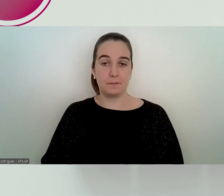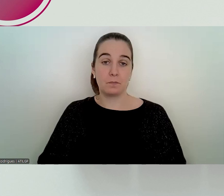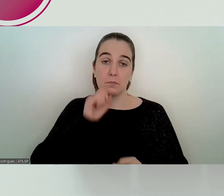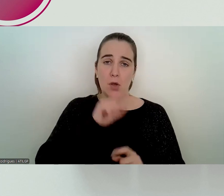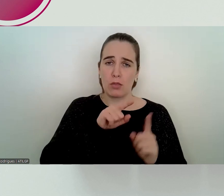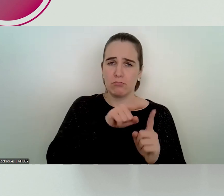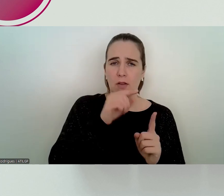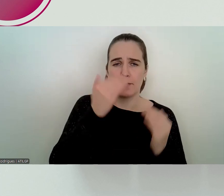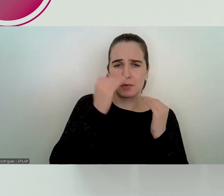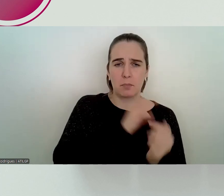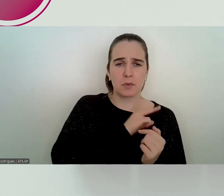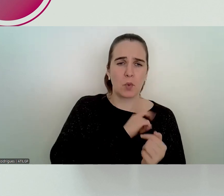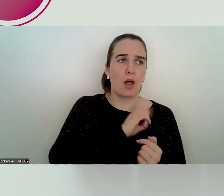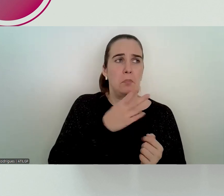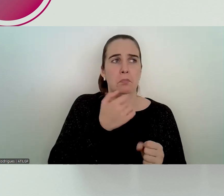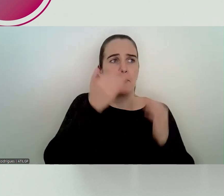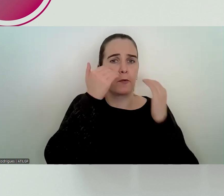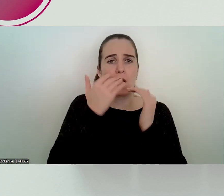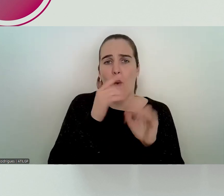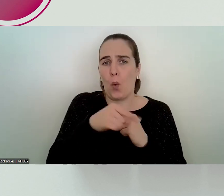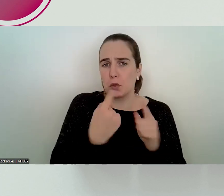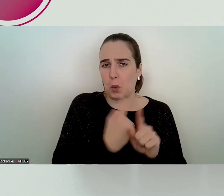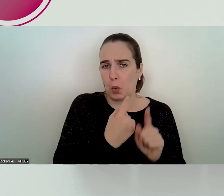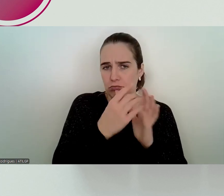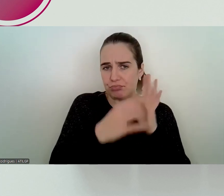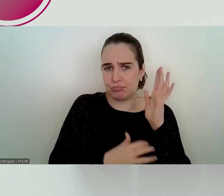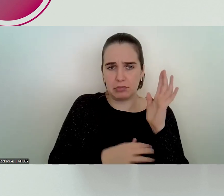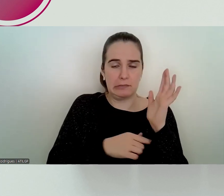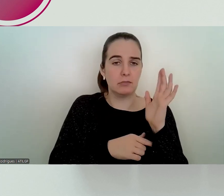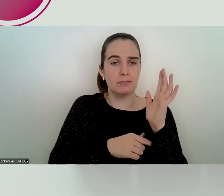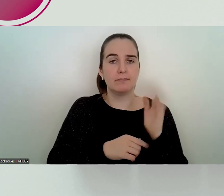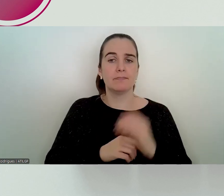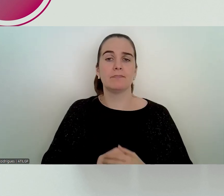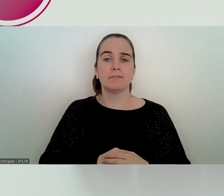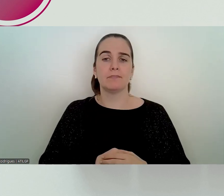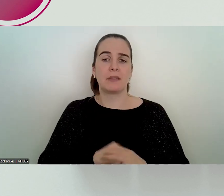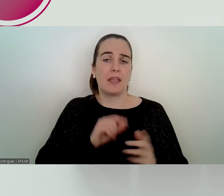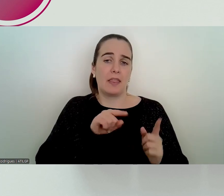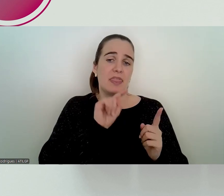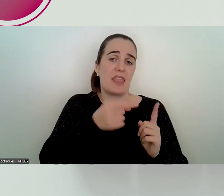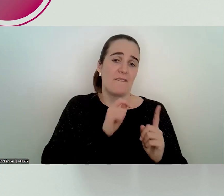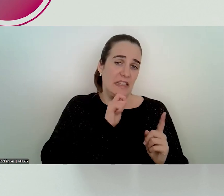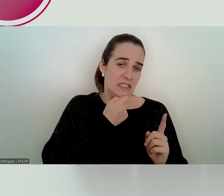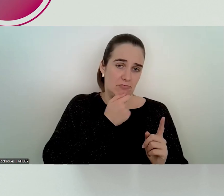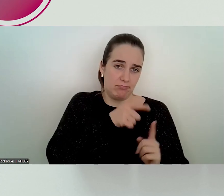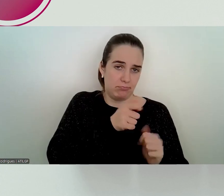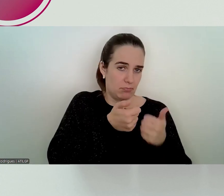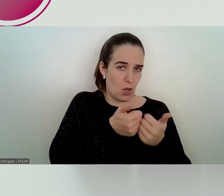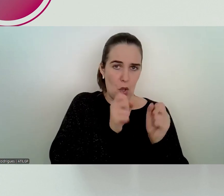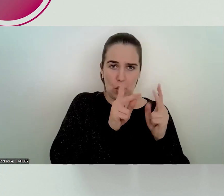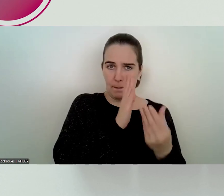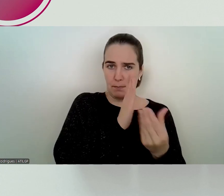outras informações sigilosas, obviamente, que devessem constar como sigilosas nos